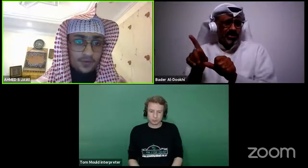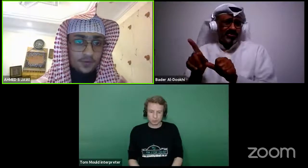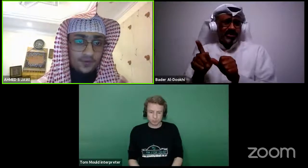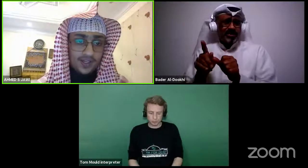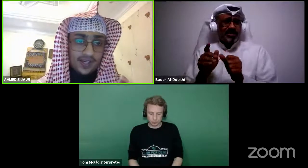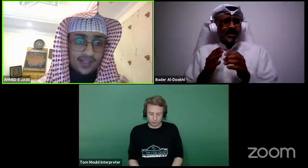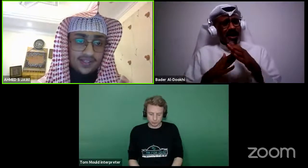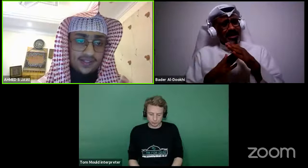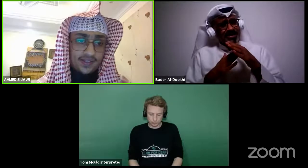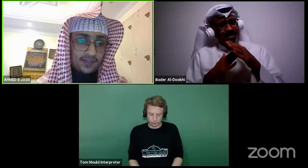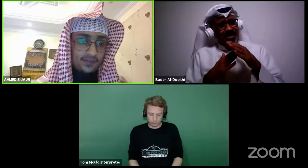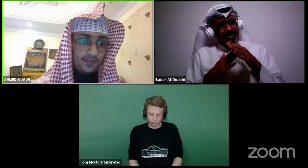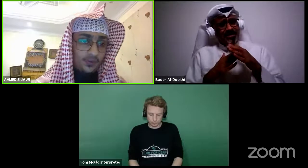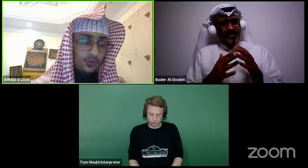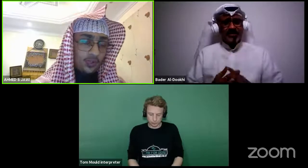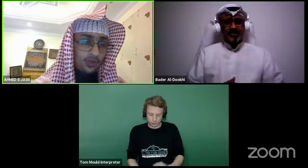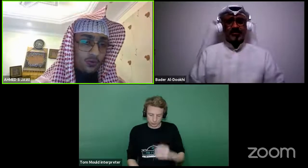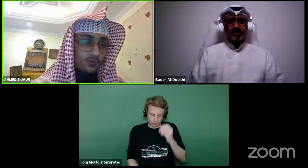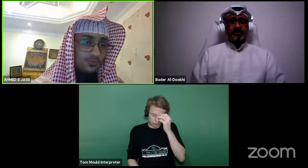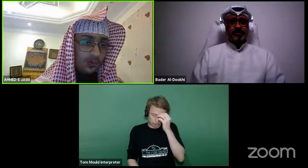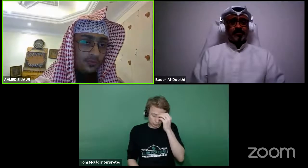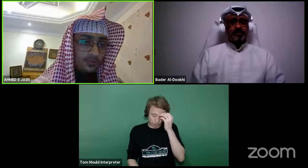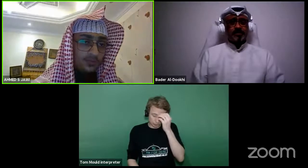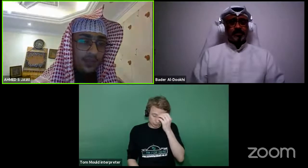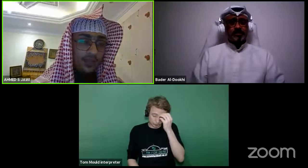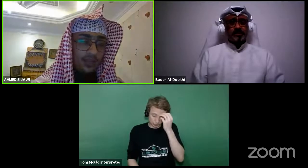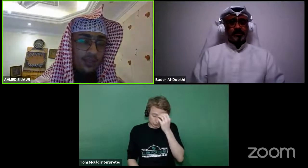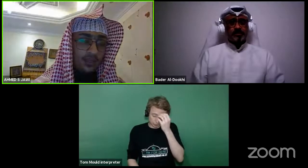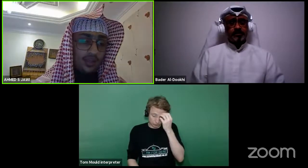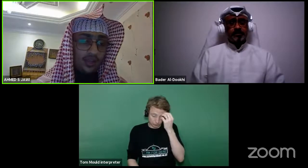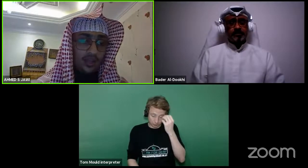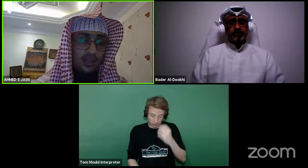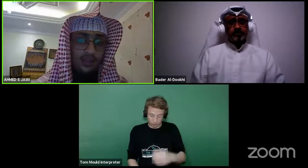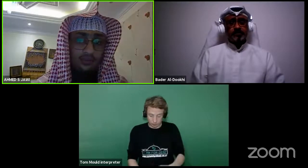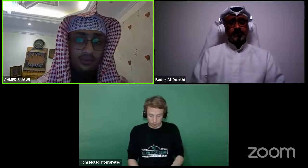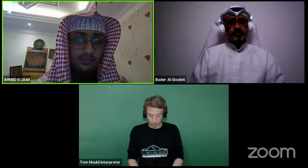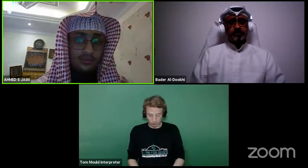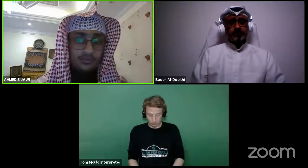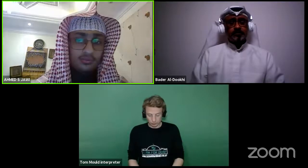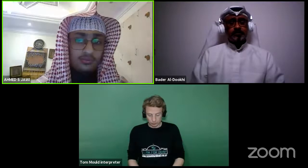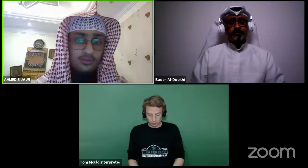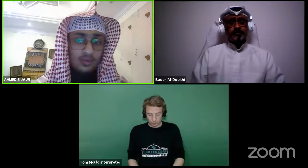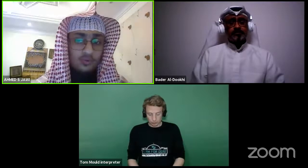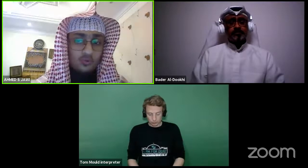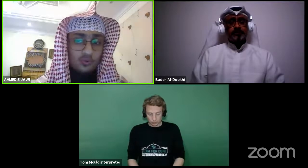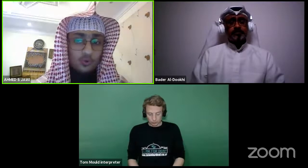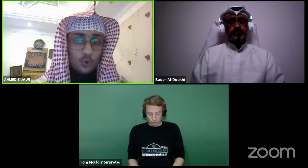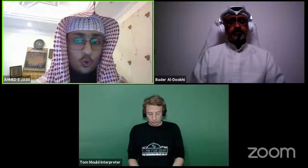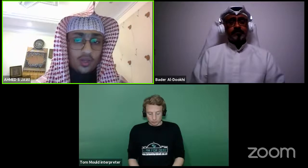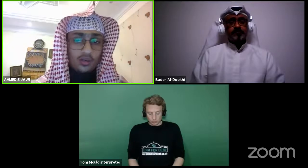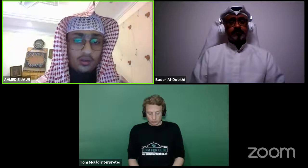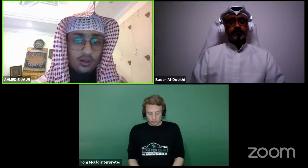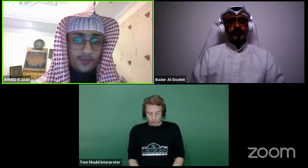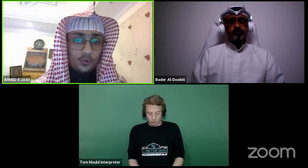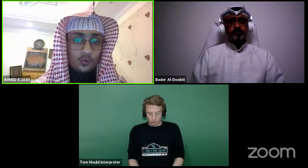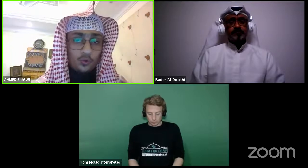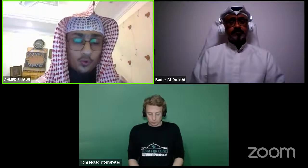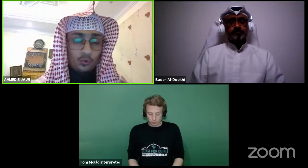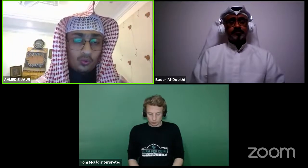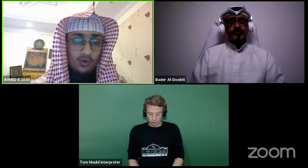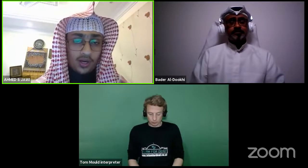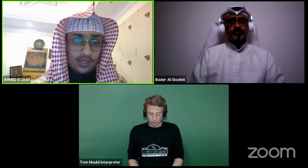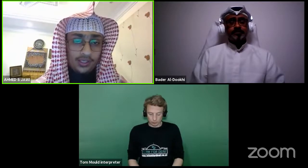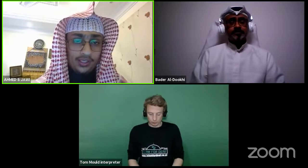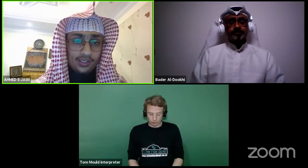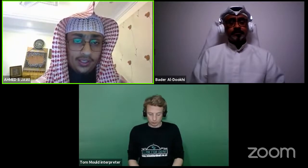قال سوف أستغفر لكم ربي إنه هو